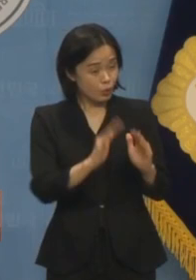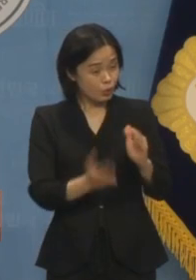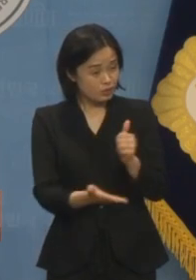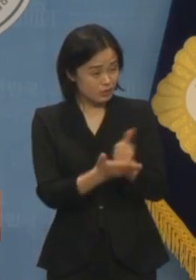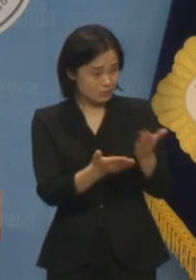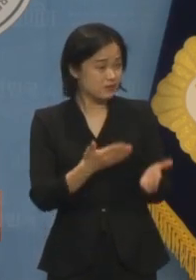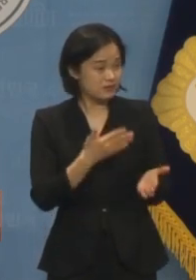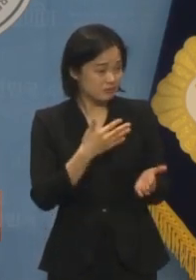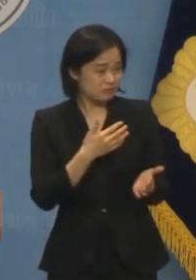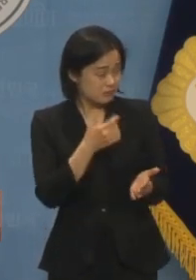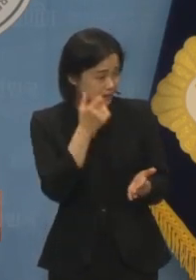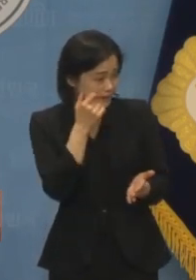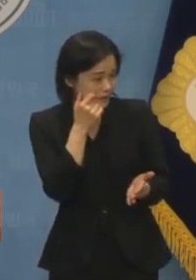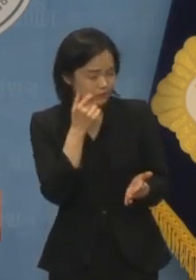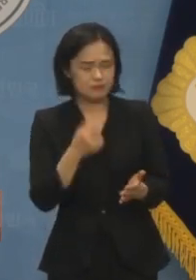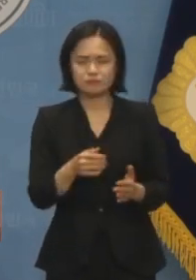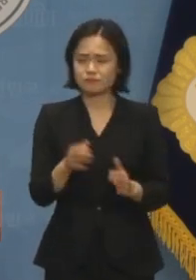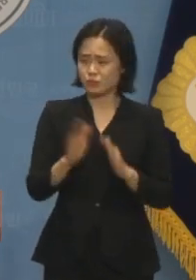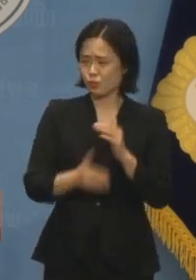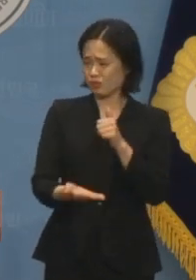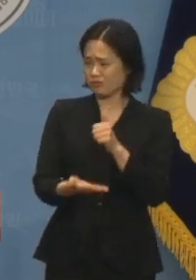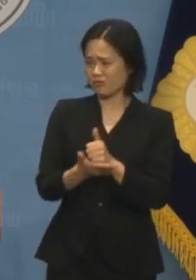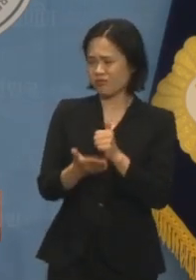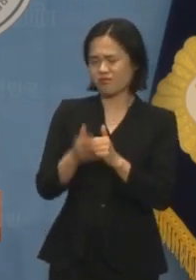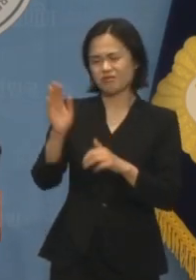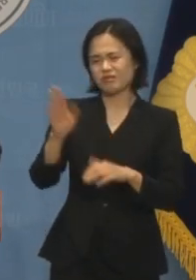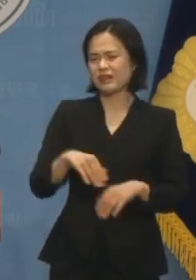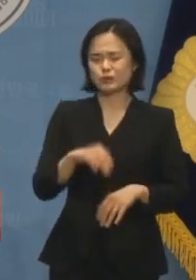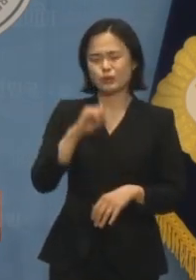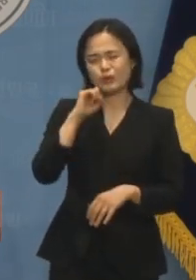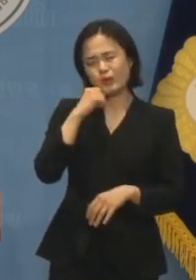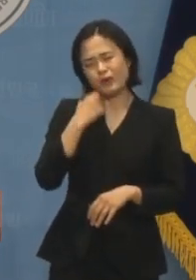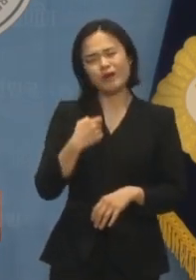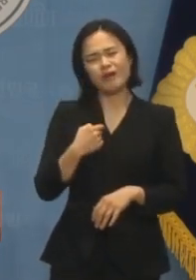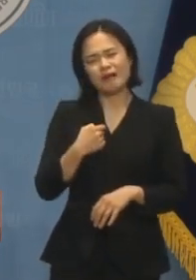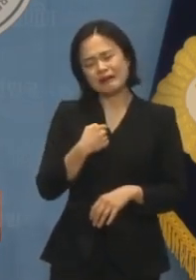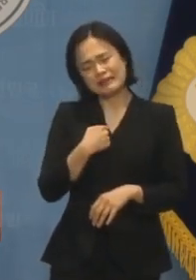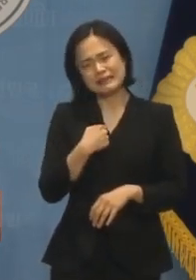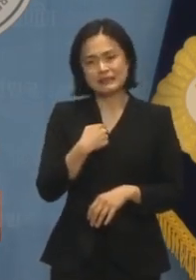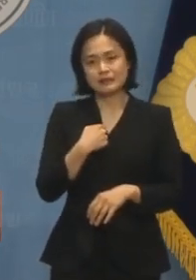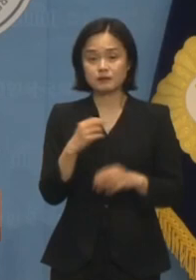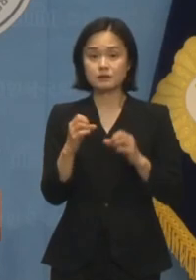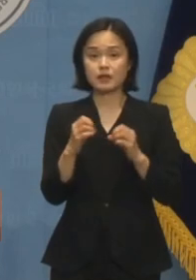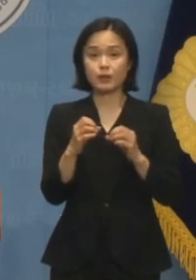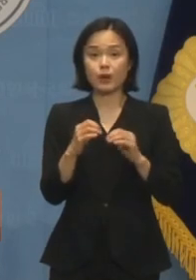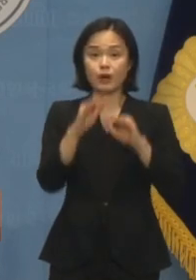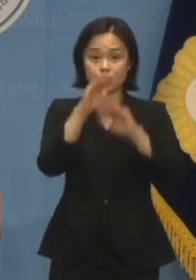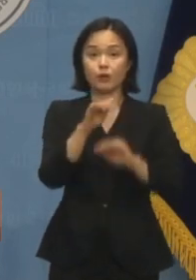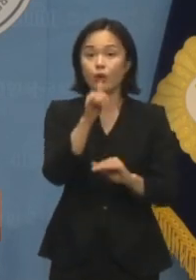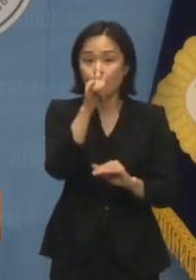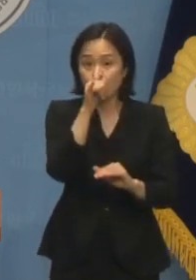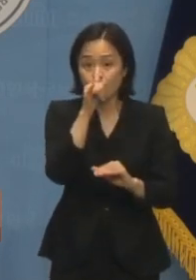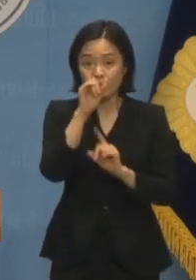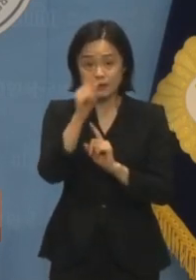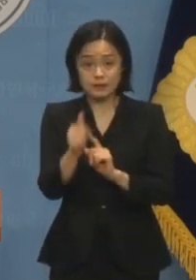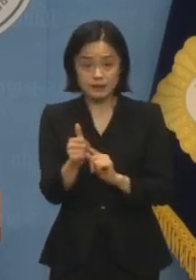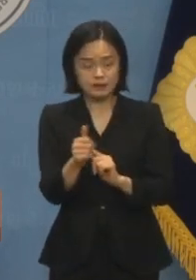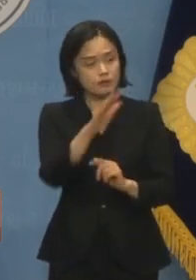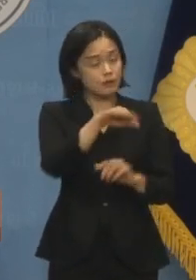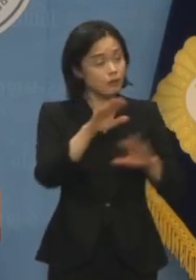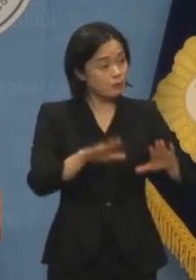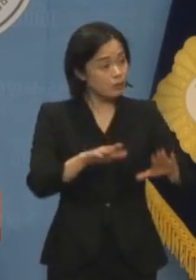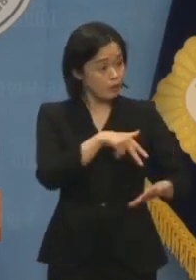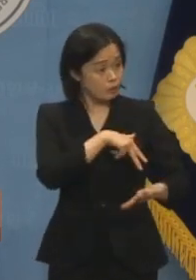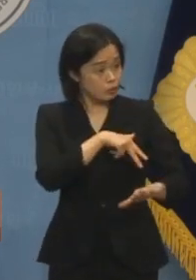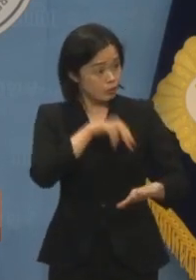공천이요? 그게 뭐 그렇게 쉽습니까? 라고 답합니다. 이에 이종호가 너 이번에 국회의원 한다며? 라고